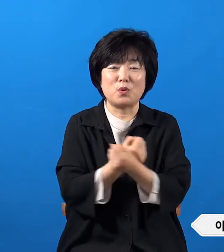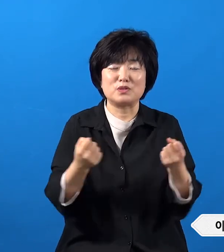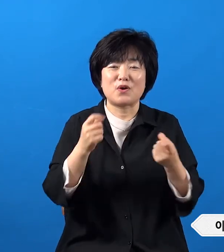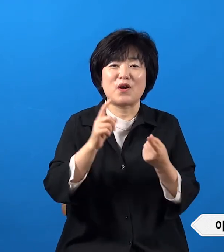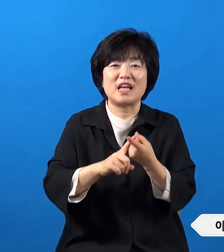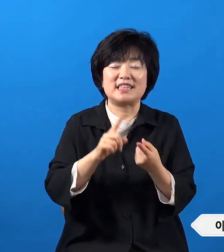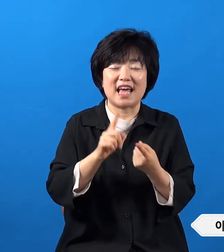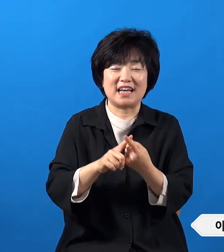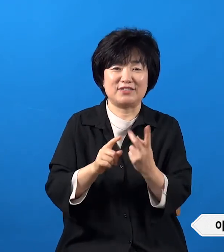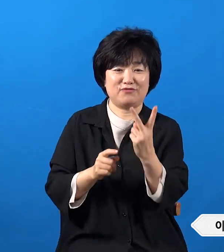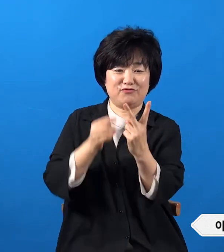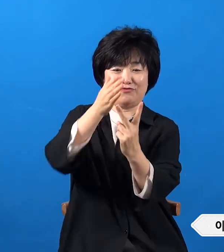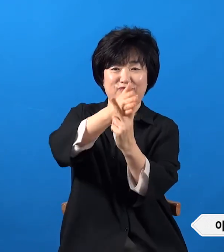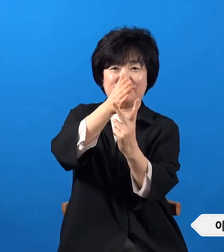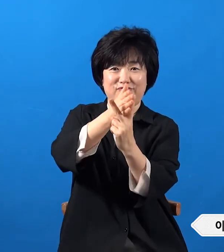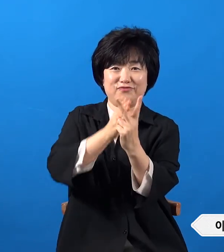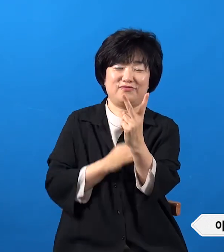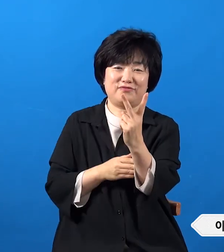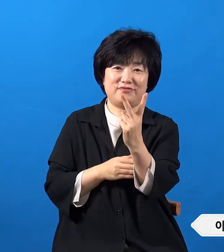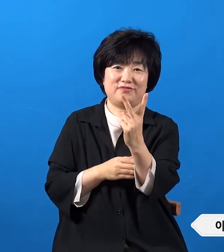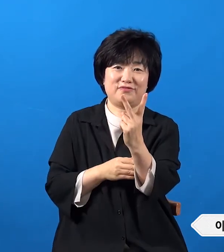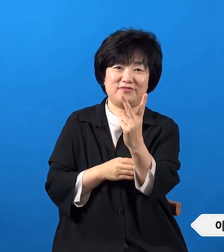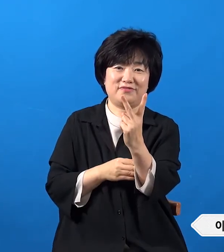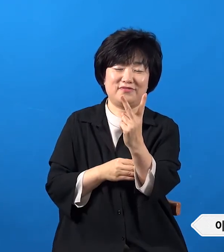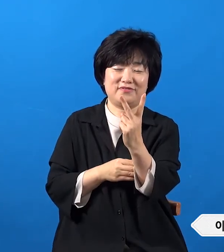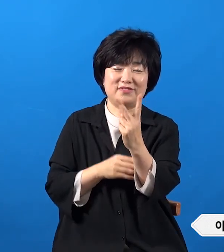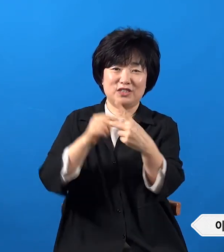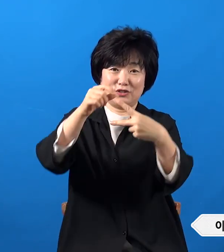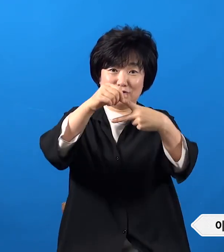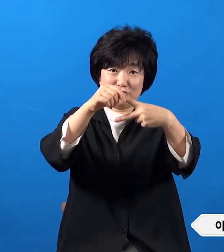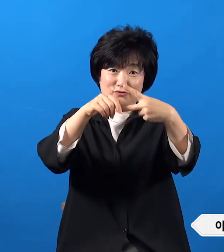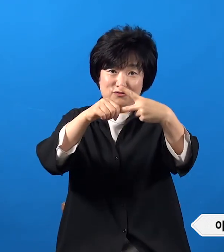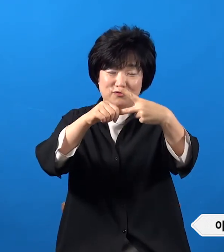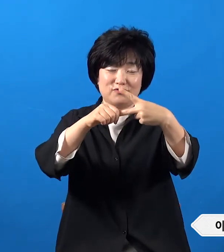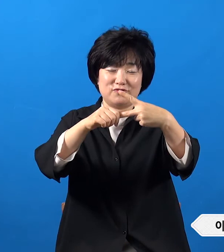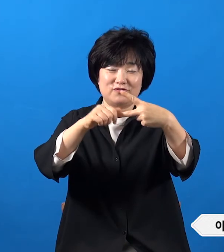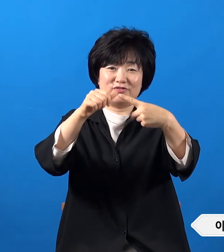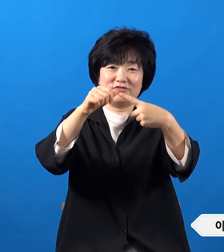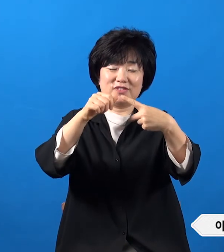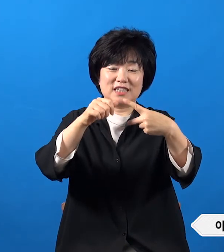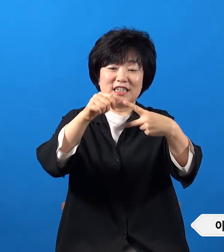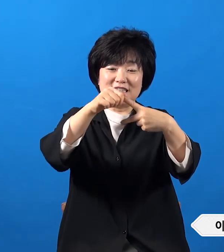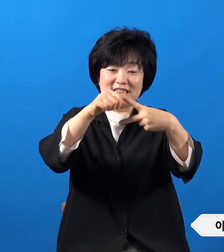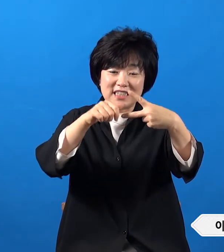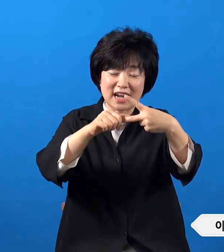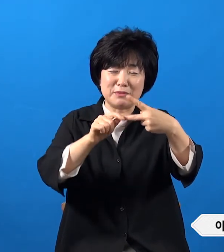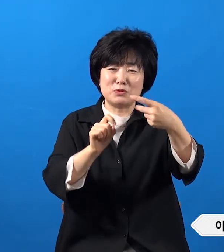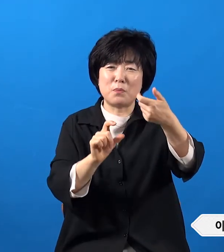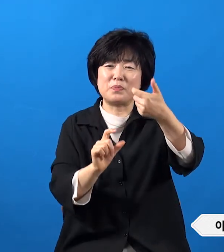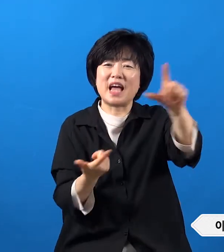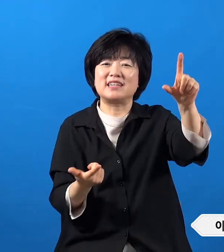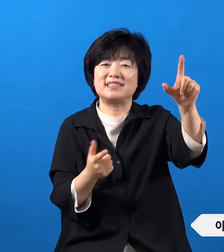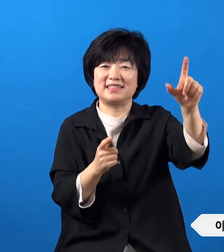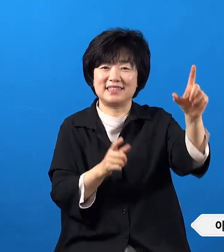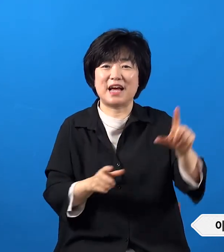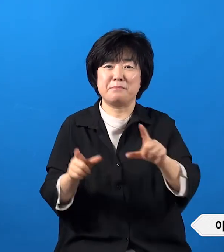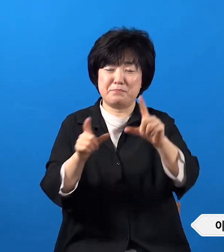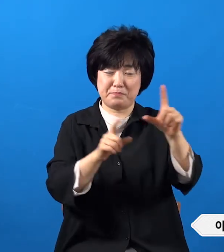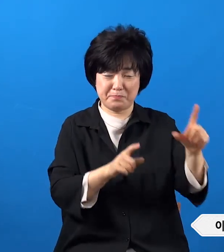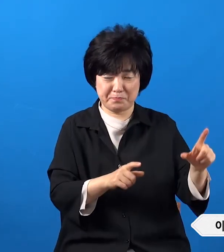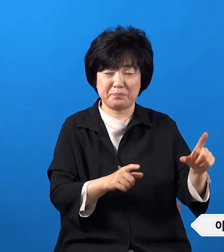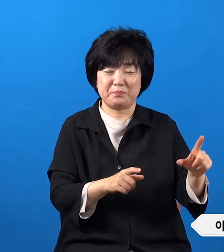용서를 둘러싼 두 가지 유형의 사람이 등장합니다. 이 두 가지 다른 유형의 삶을 사는